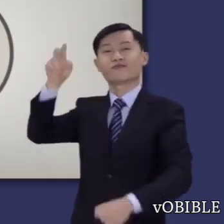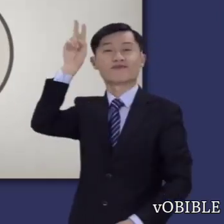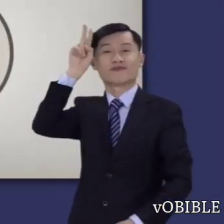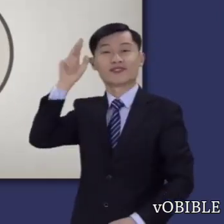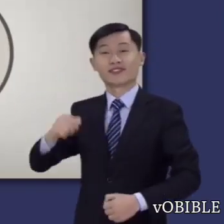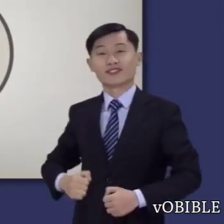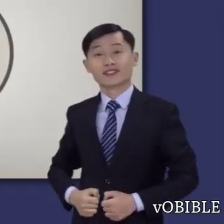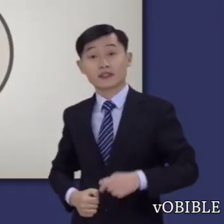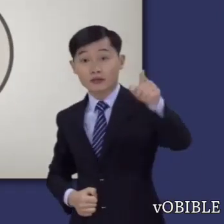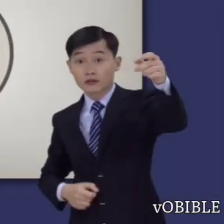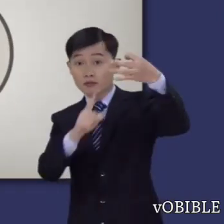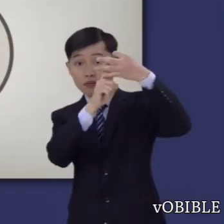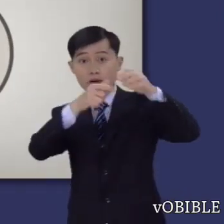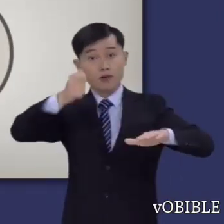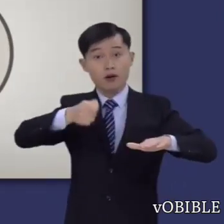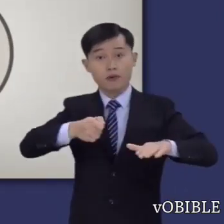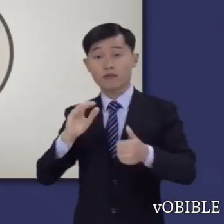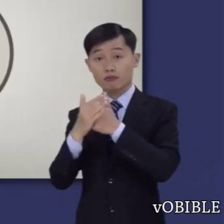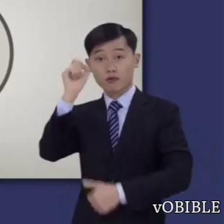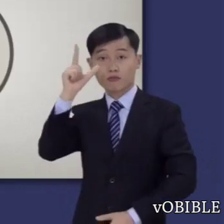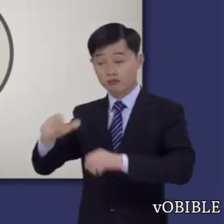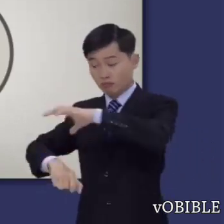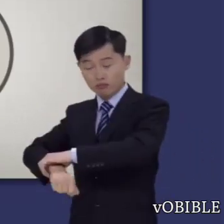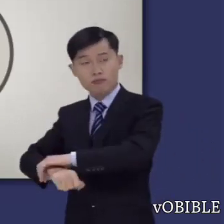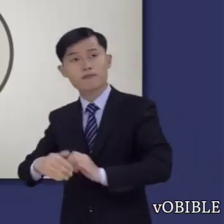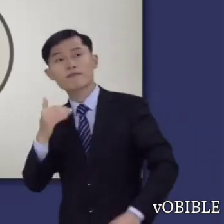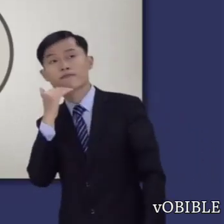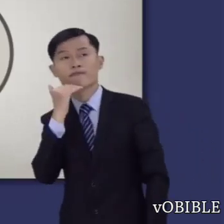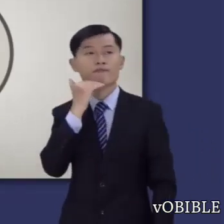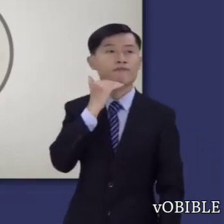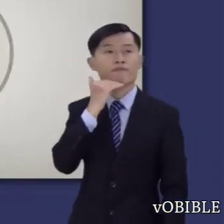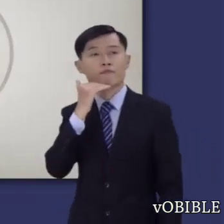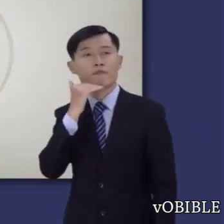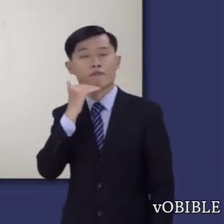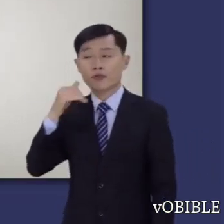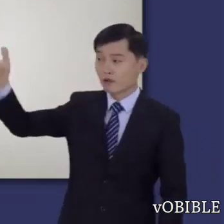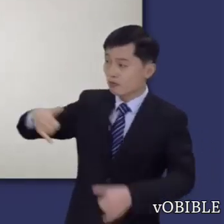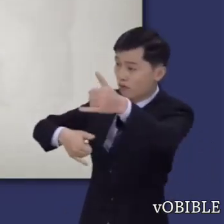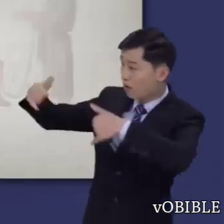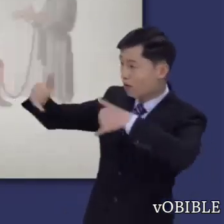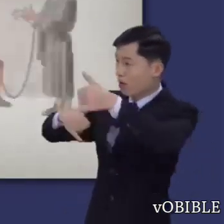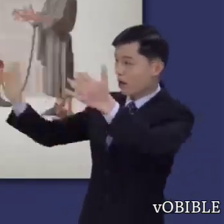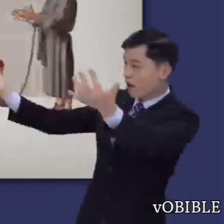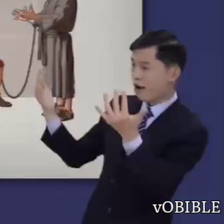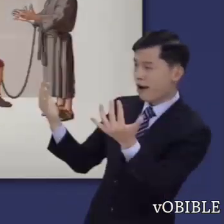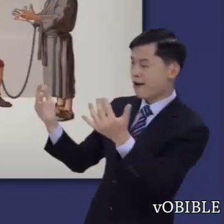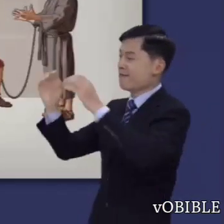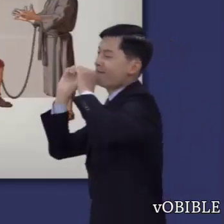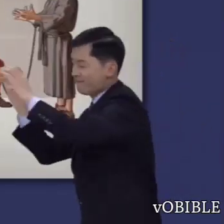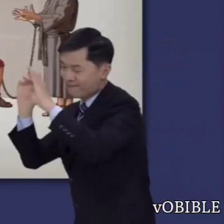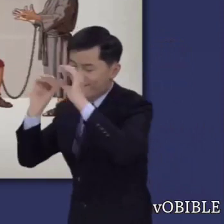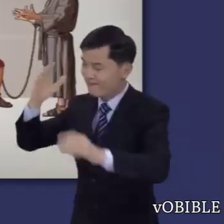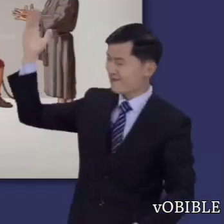使徒行传最后提到保罗被软禁在罗马等候审判，不过保罗还是努